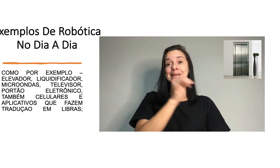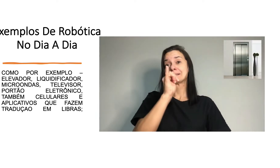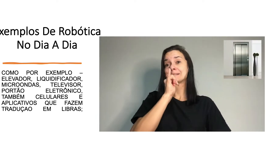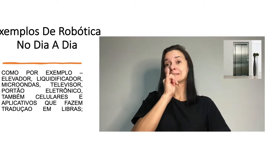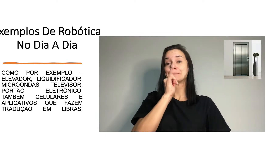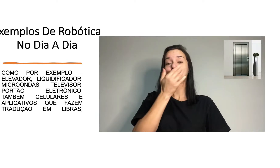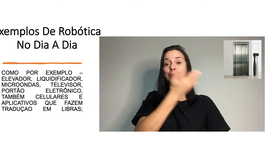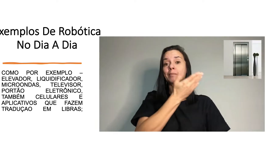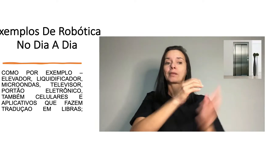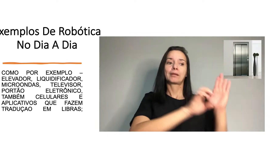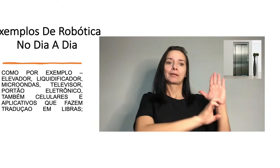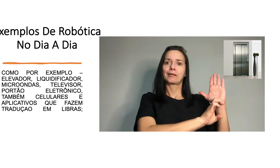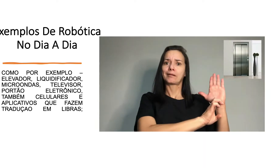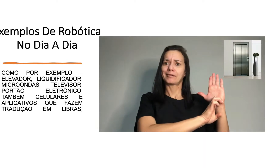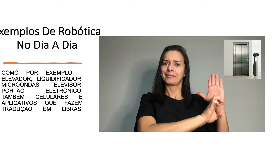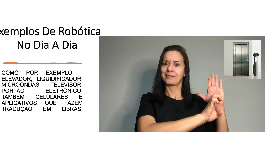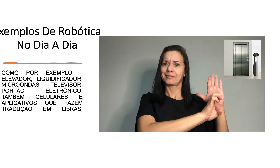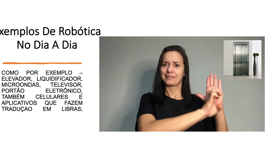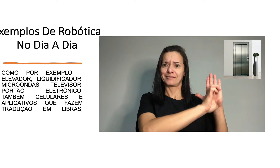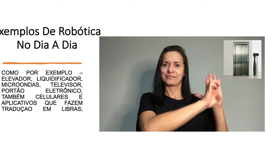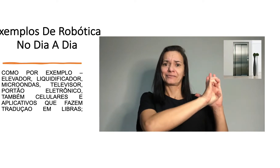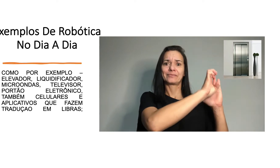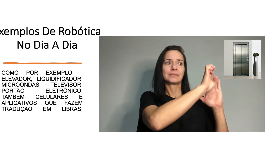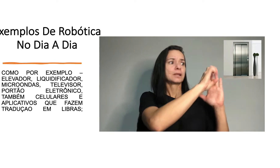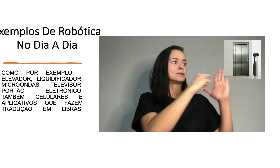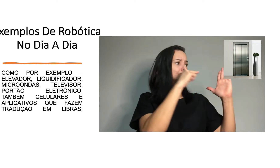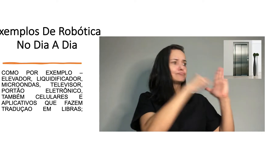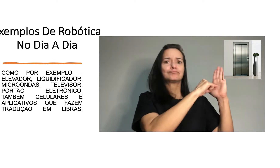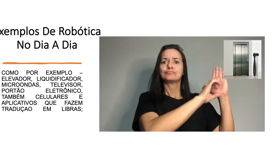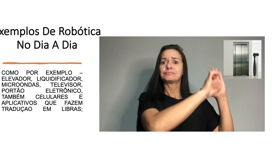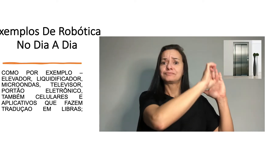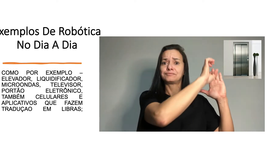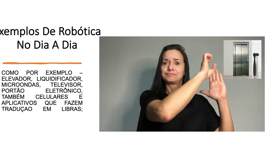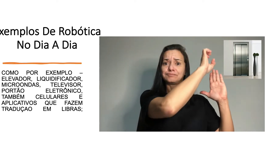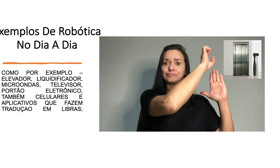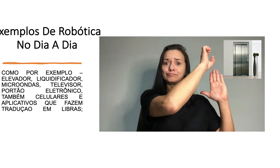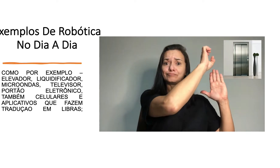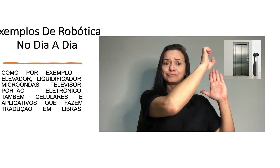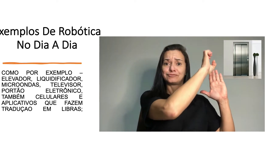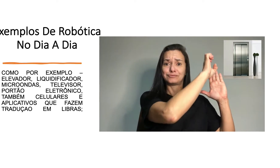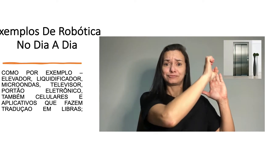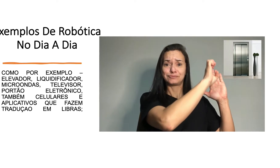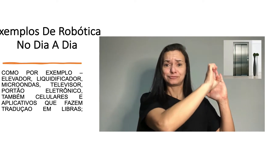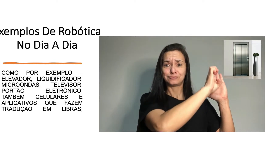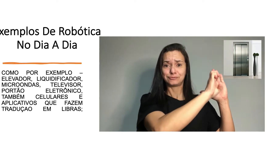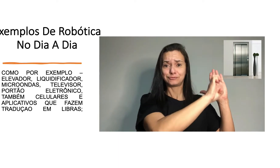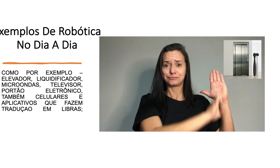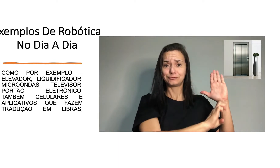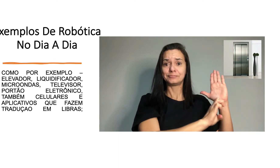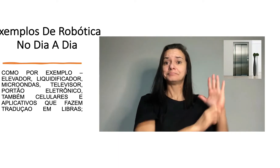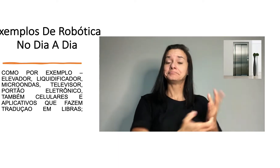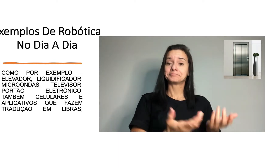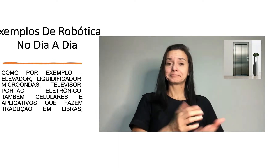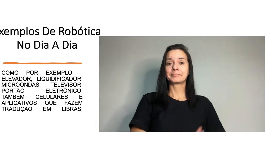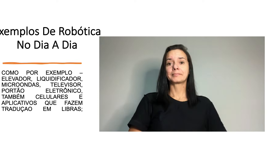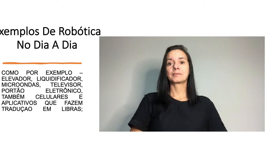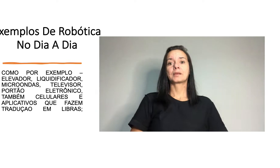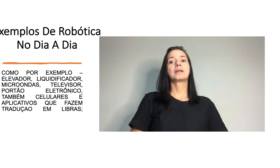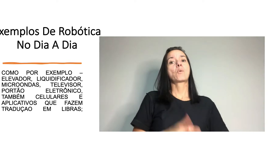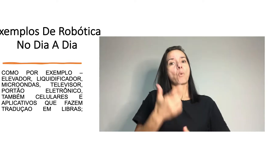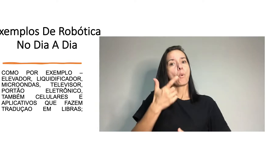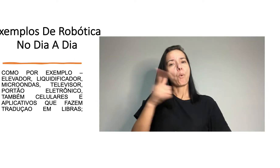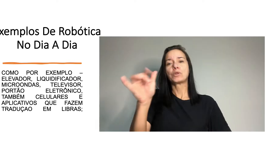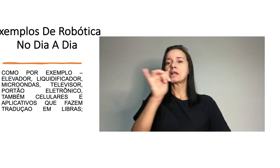Por exemplo, o elevador, que ele sobe ou desce a